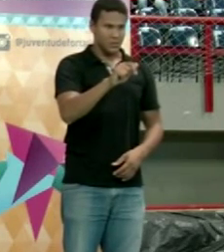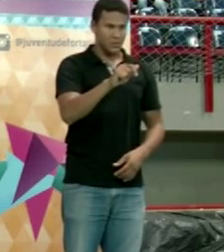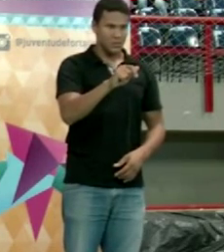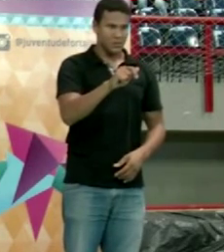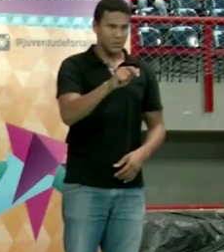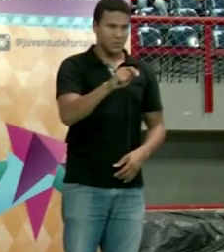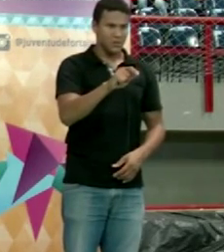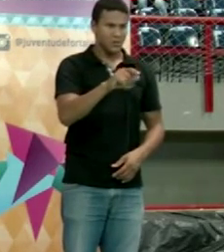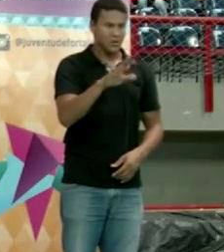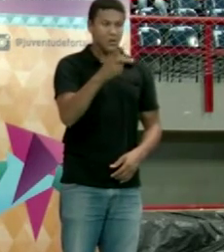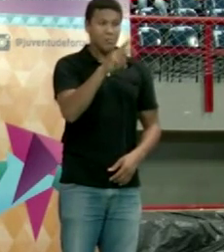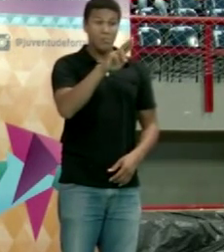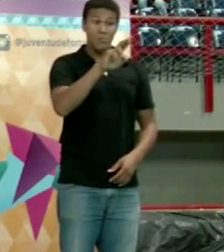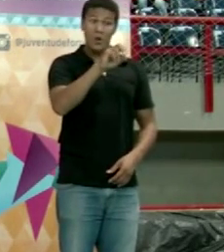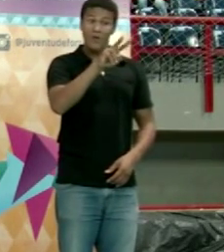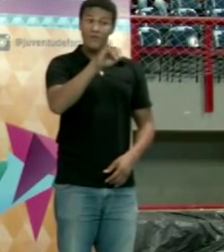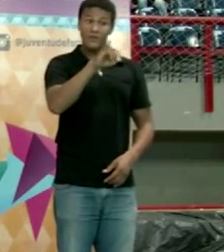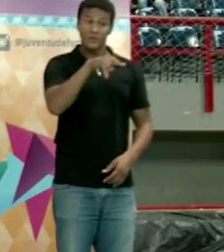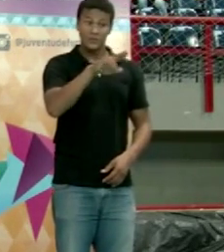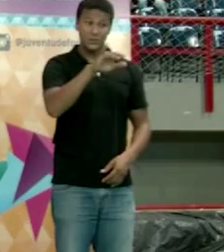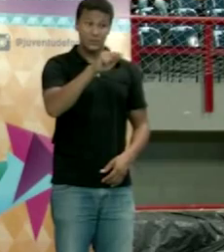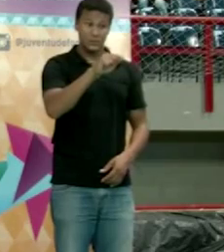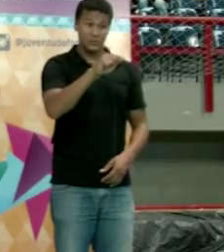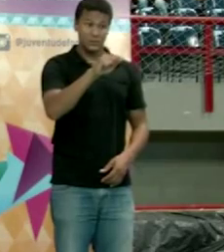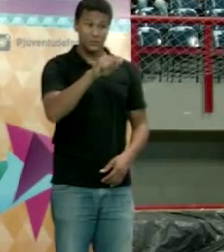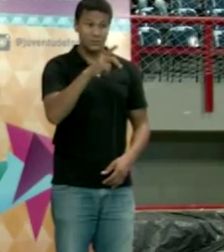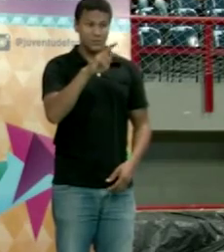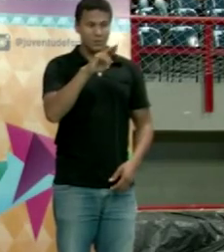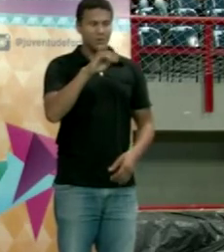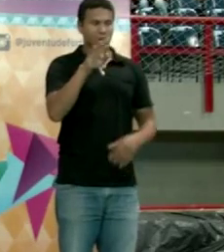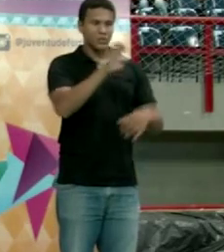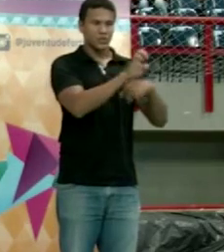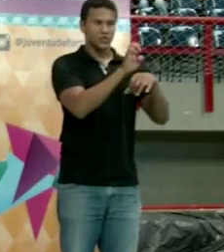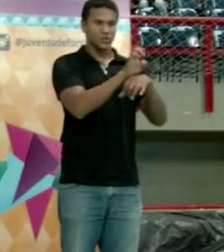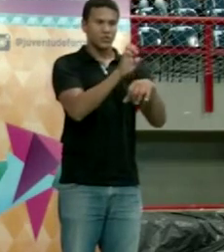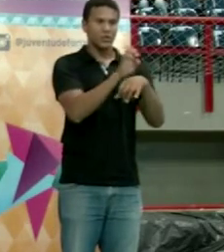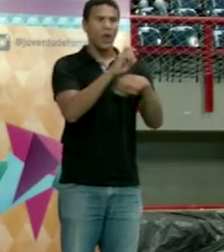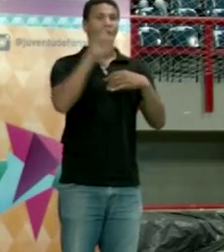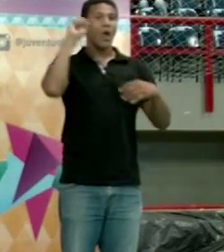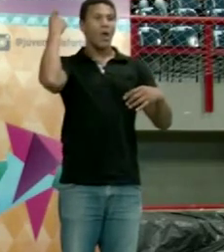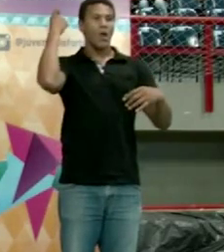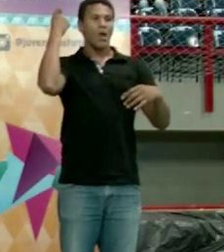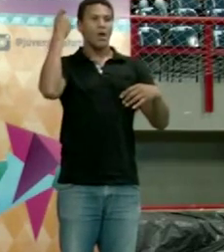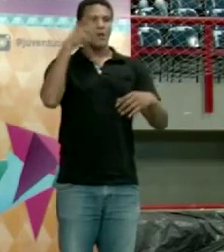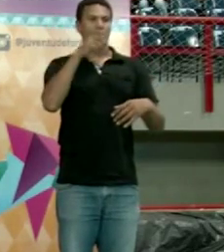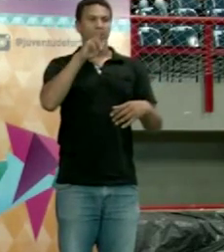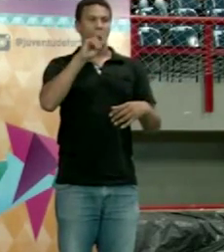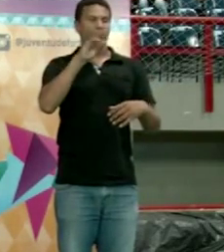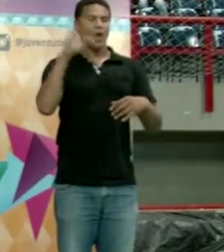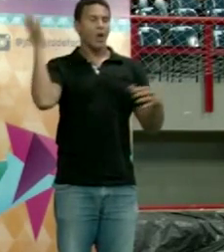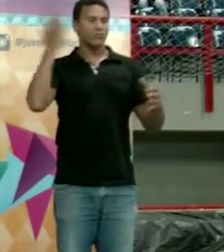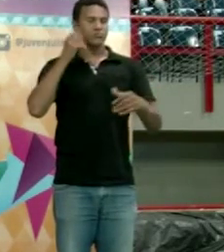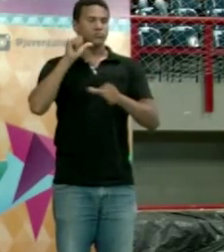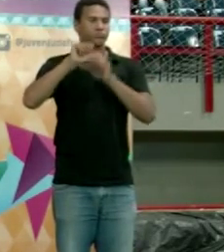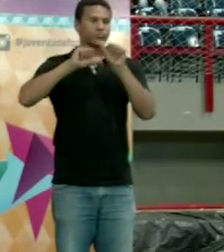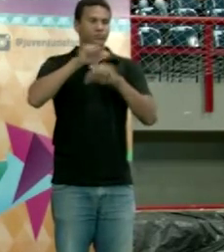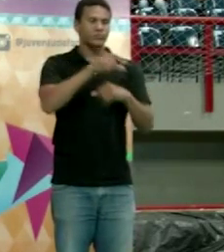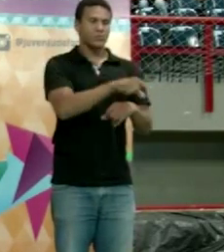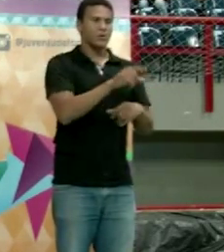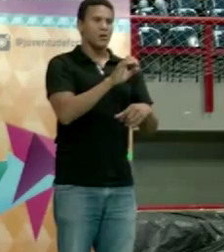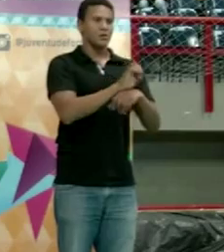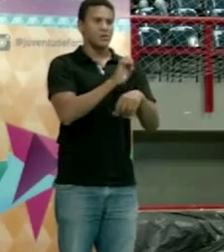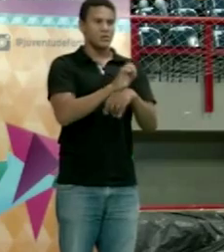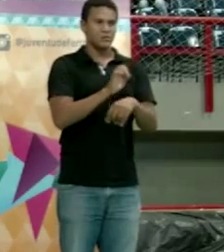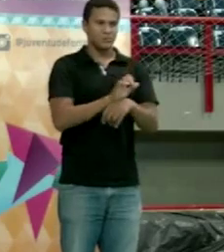diz que não existe tempo perdido. Só que se você não aproveitar, você perde. Vamos lá. Brasil Imperial,